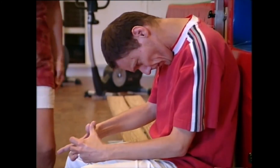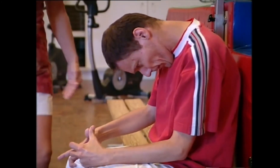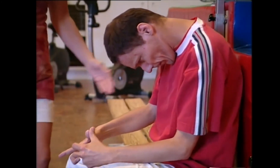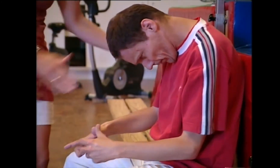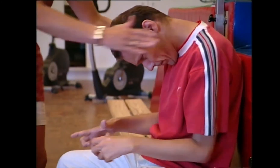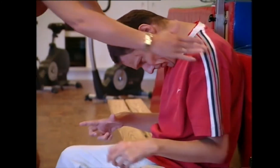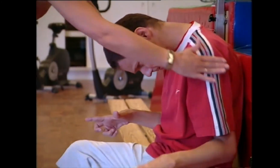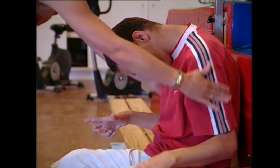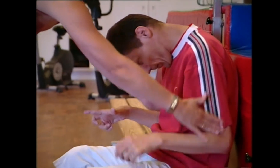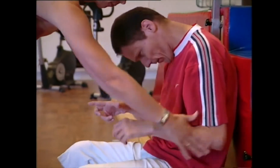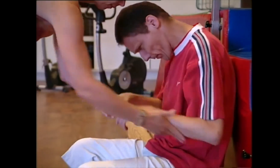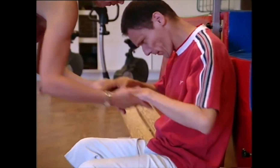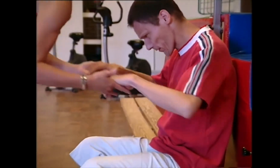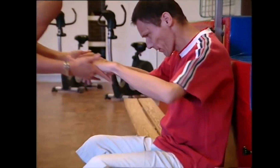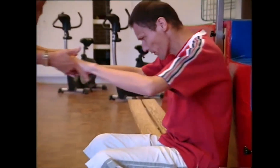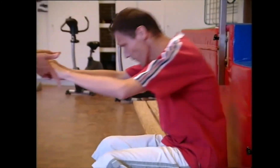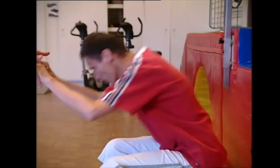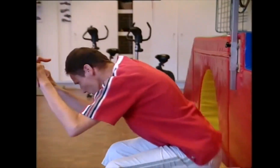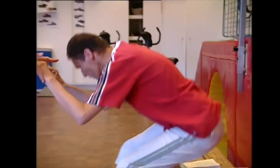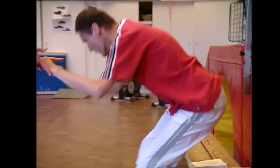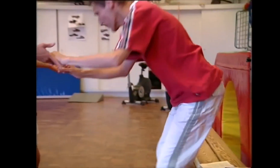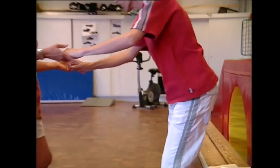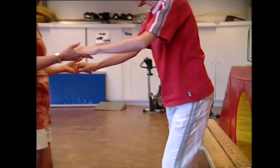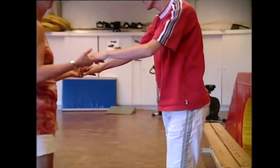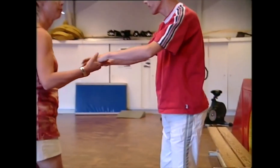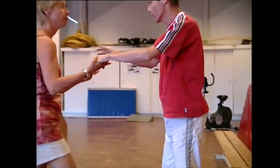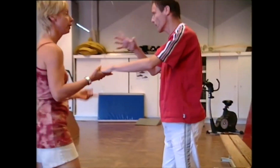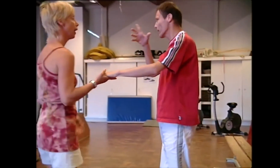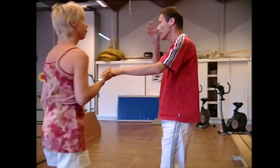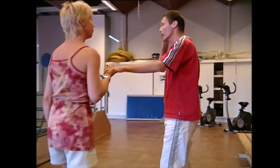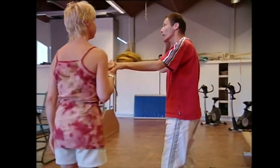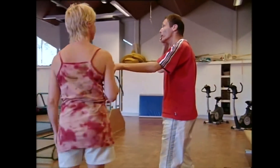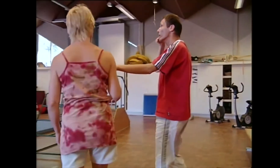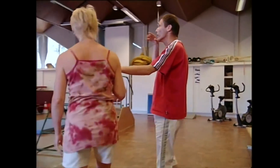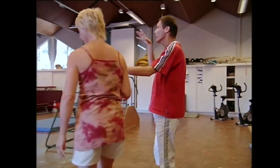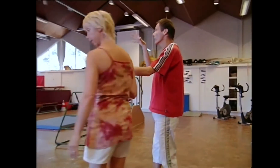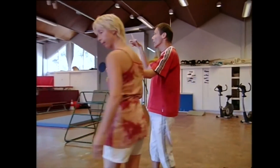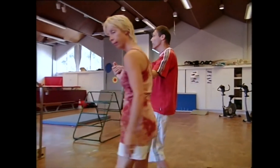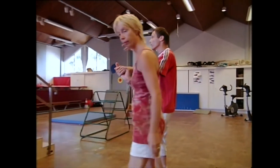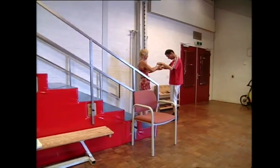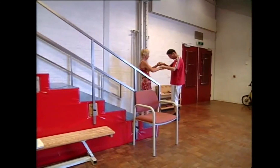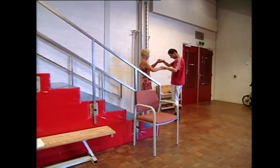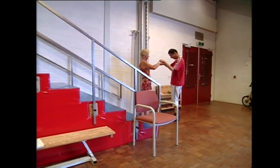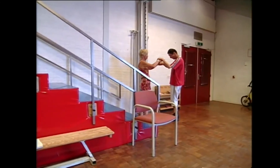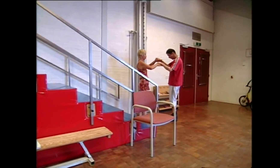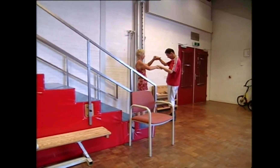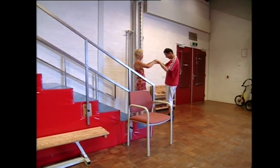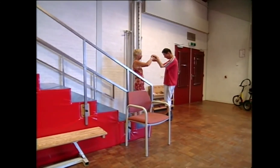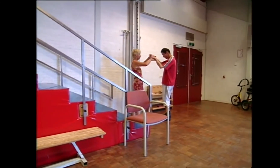Ron en Jackie gaan samen het parcours lopen. Hey. Dit doen ze iedere week. Tijdens het parcours vertelt Jackie steeds aan Ron wat hij kan verwachten. De